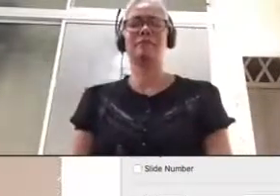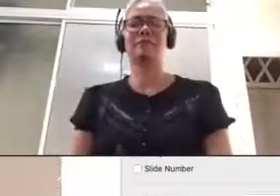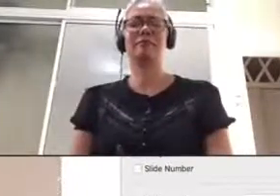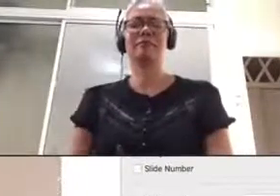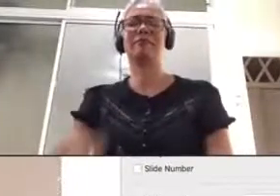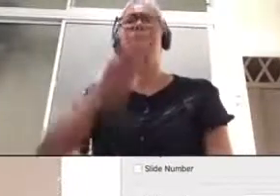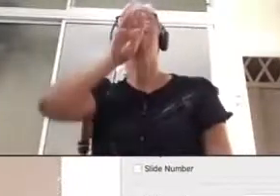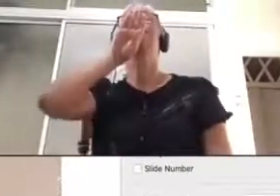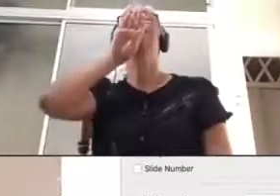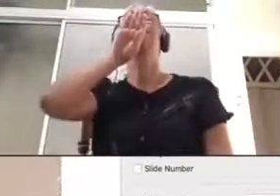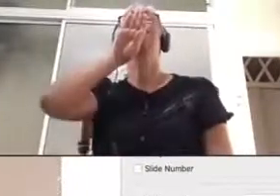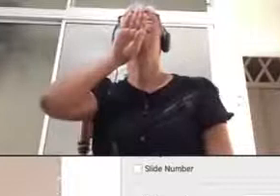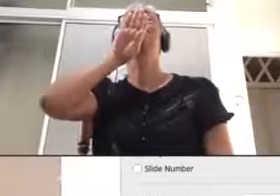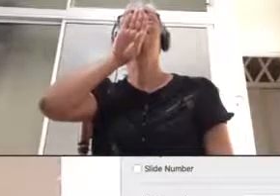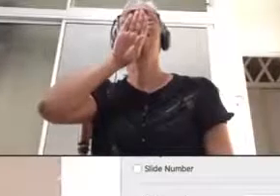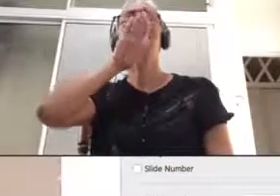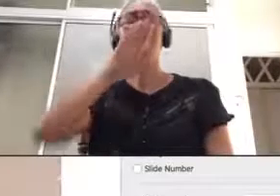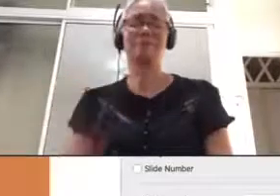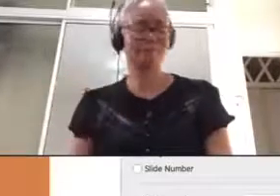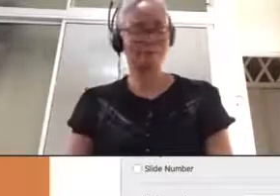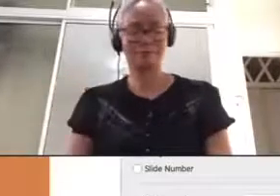nada. No hay nada que hacer.